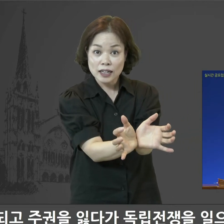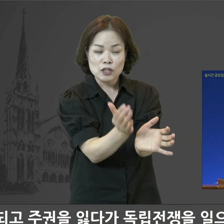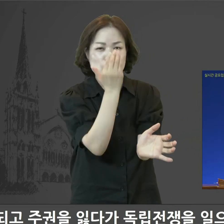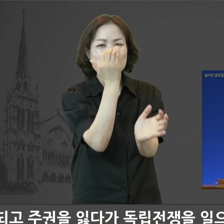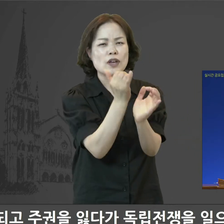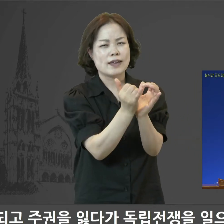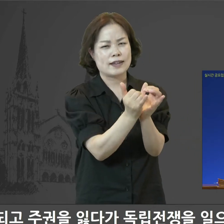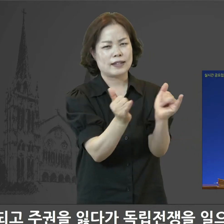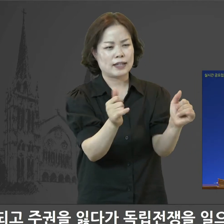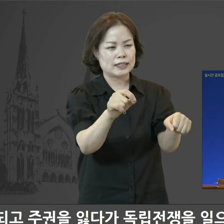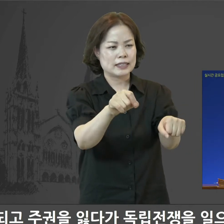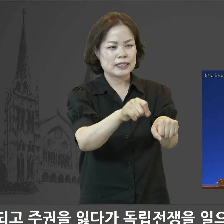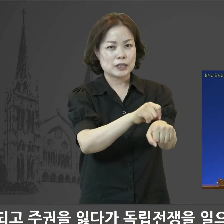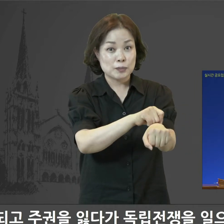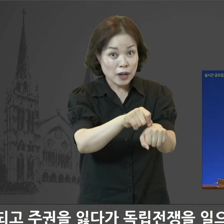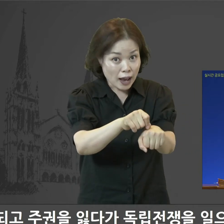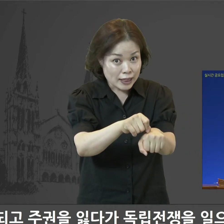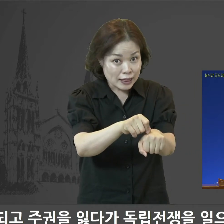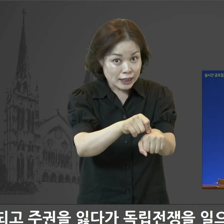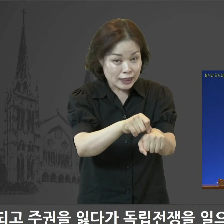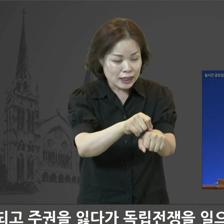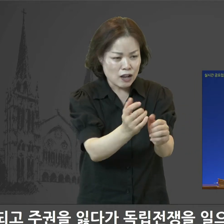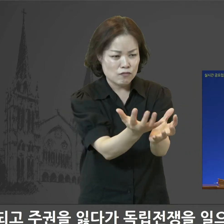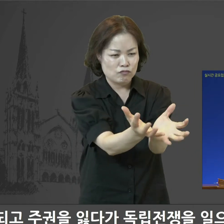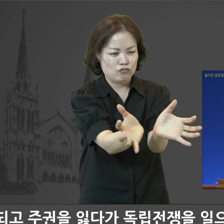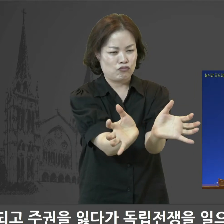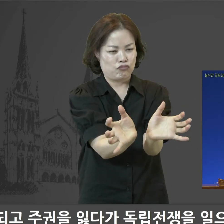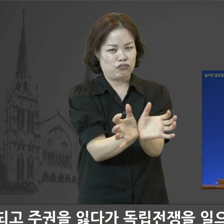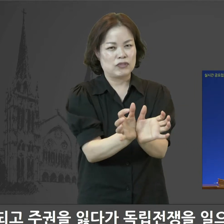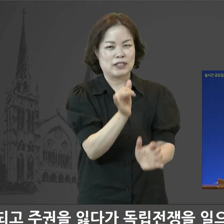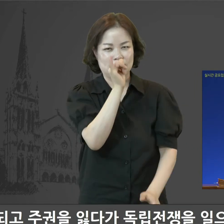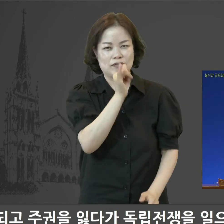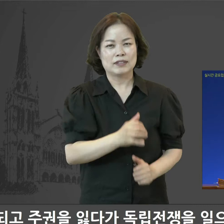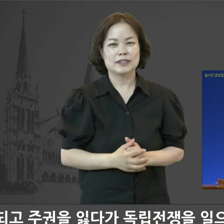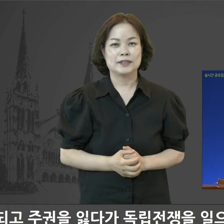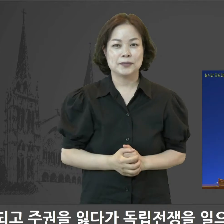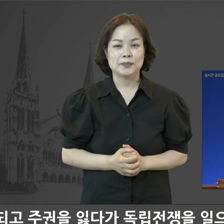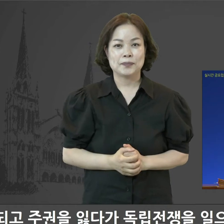유대인의 아주 특별한 이 무리들이 나타났었습니다.